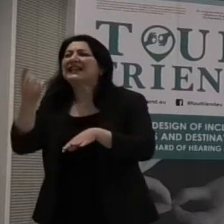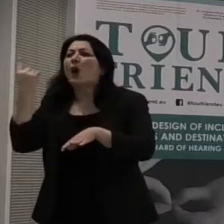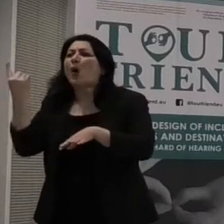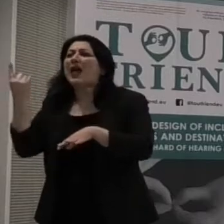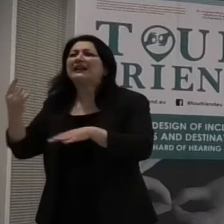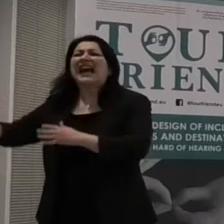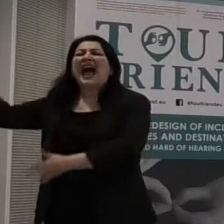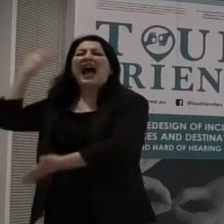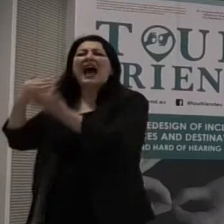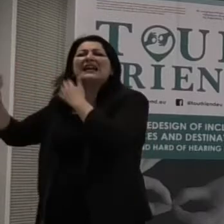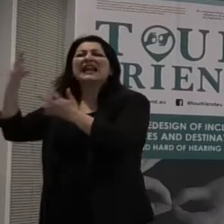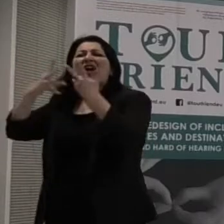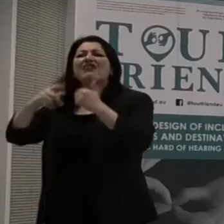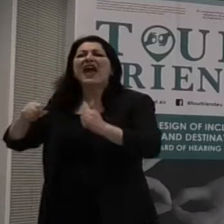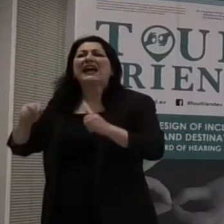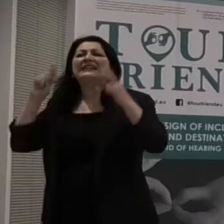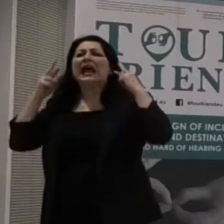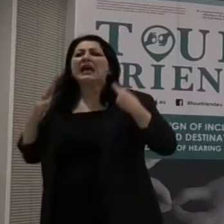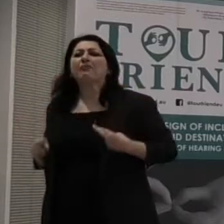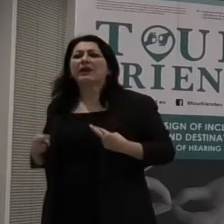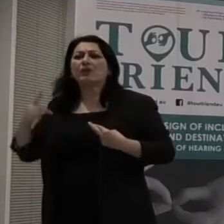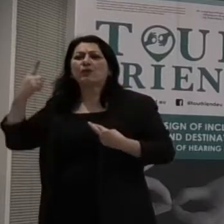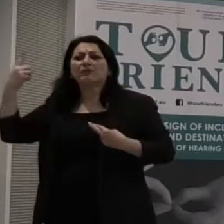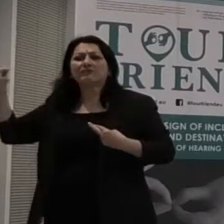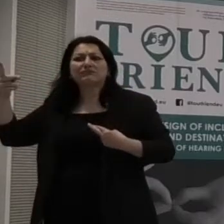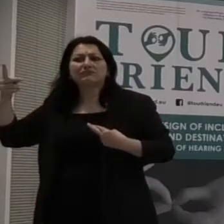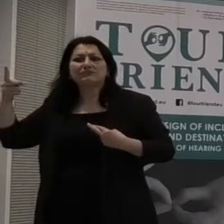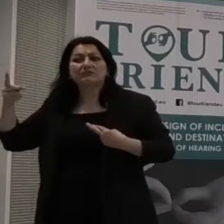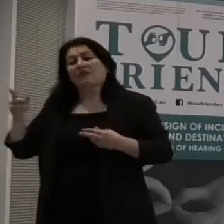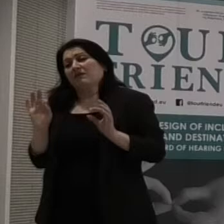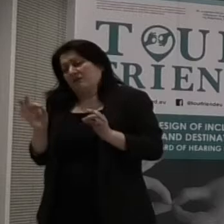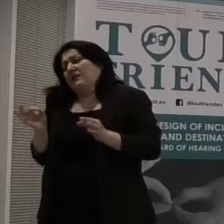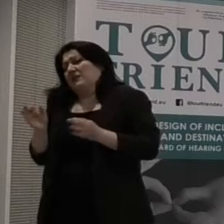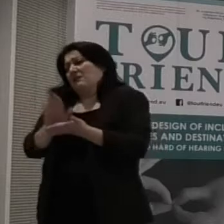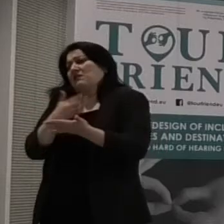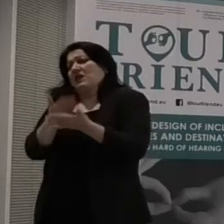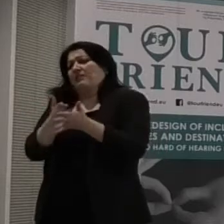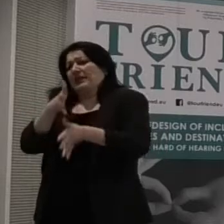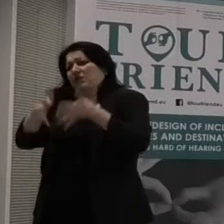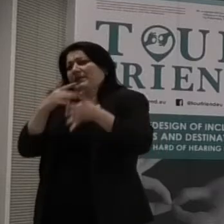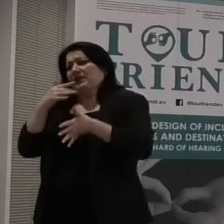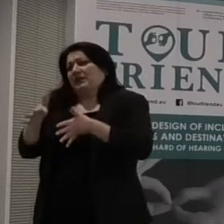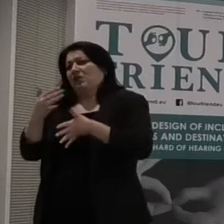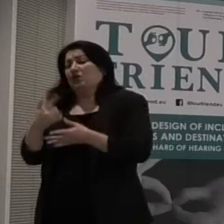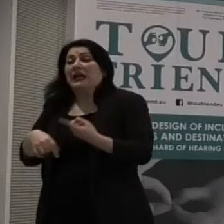της Υπήρου, με ταυτόχρονη διερμηνία στην νοηματική, καθώς και με μια πολύ μεγάλη